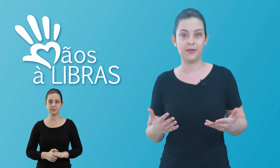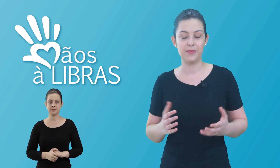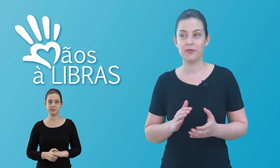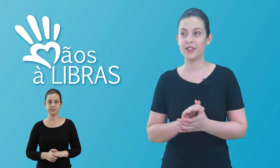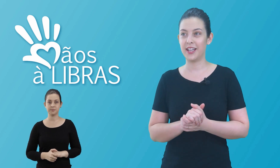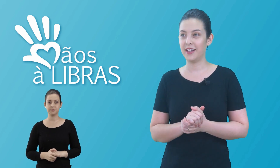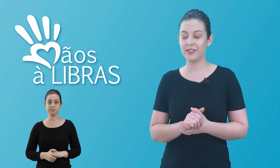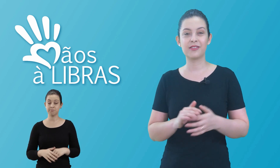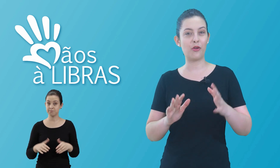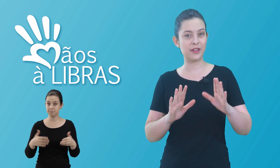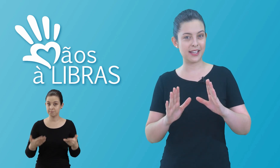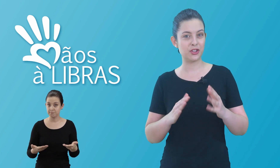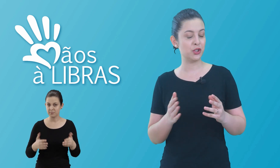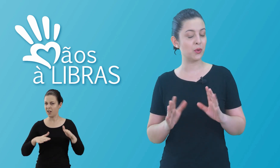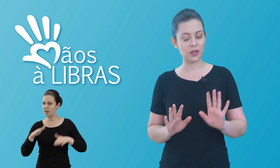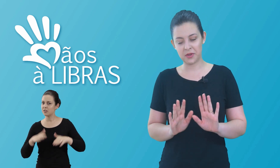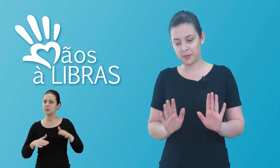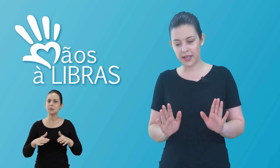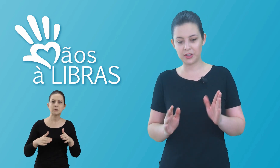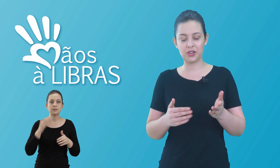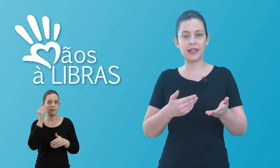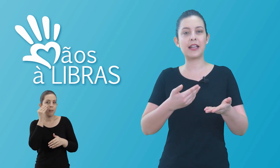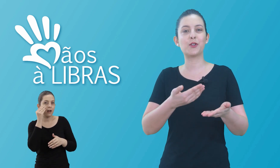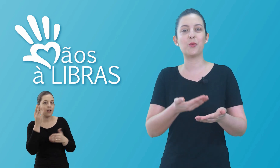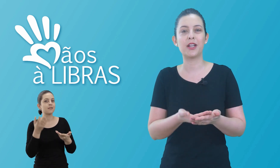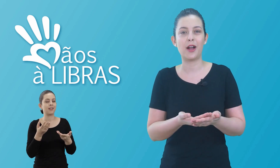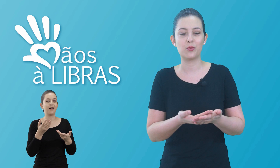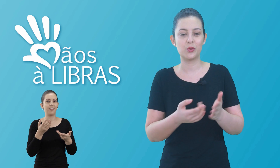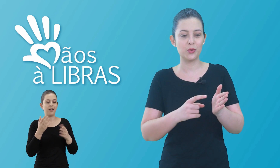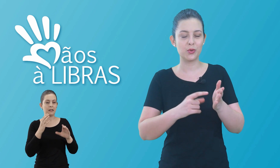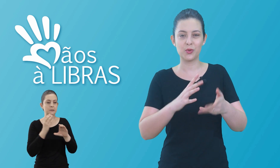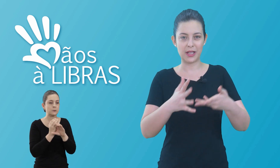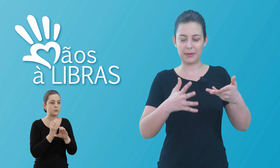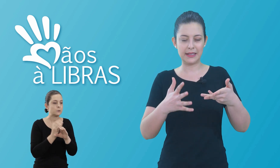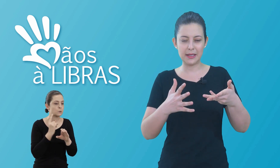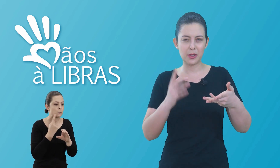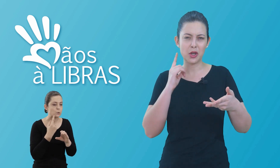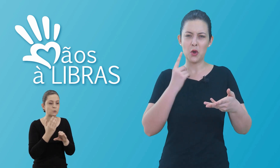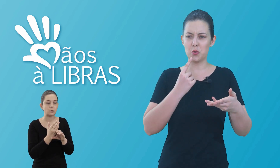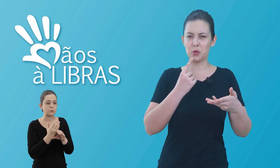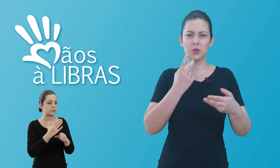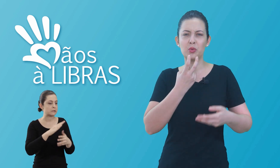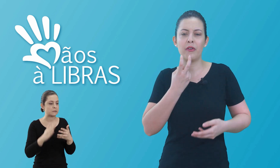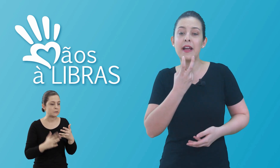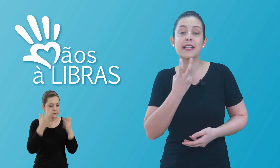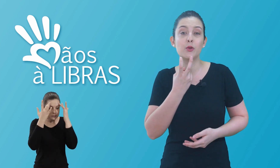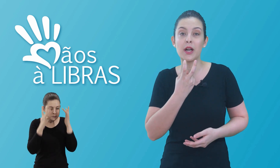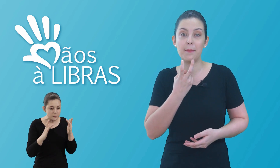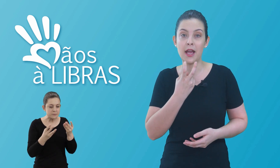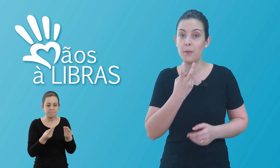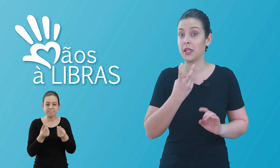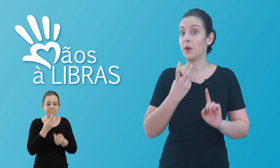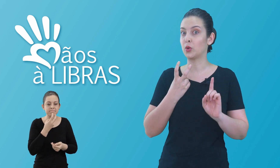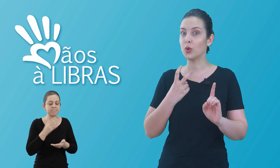E aí, você talvez tenha tido ou não uma experiência de tentar se comunicar com surdos, não sabia Libras, o surdo não faz